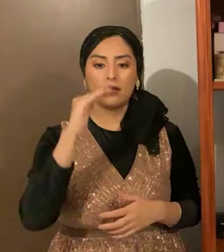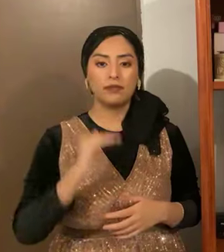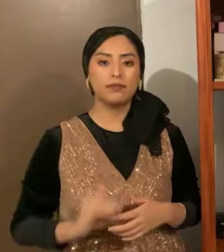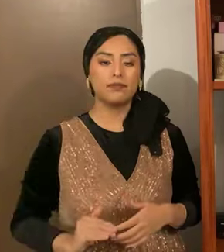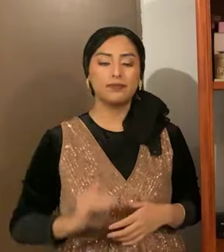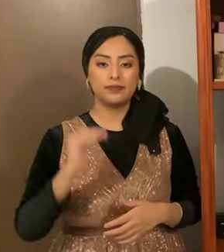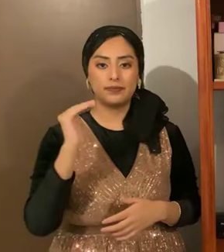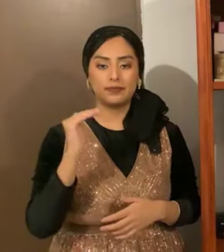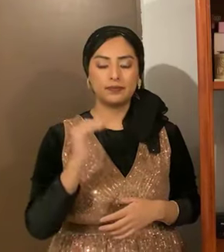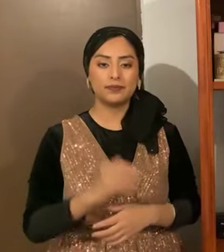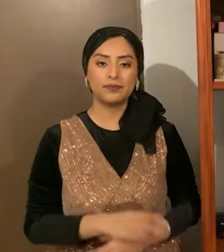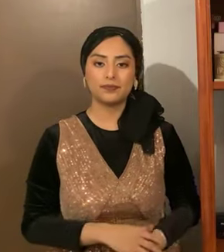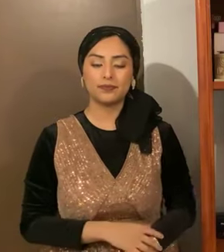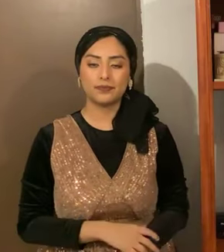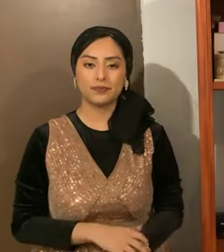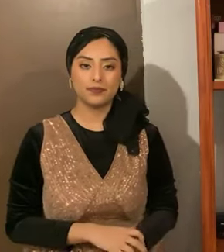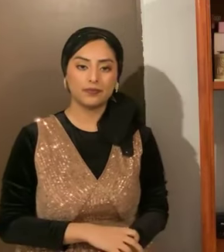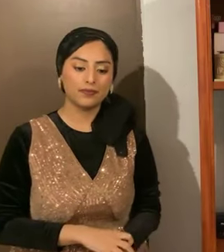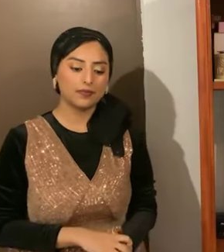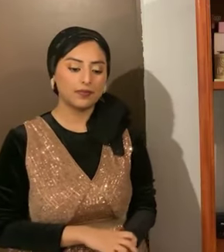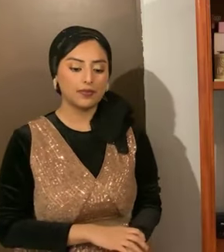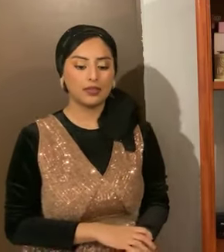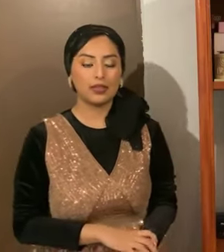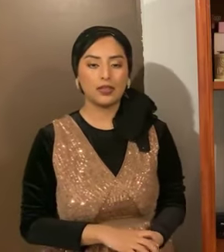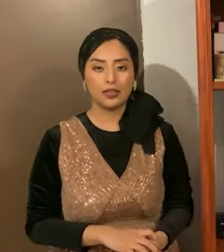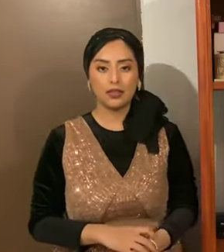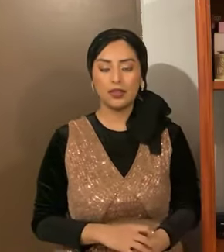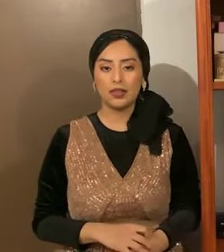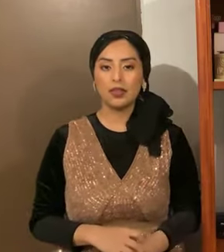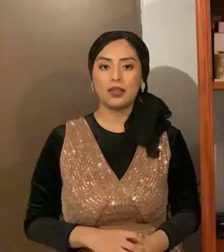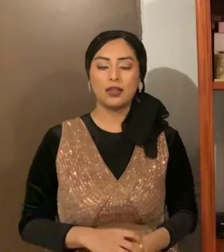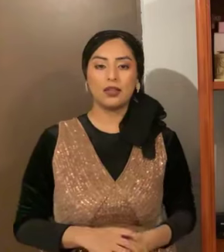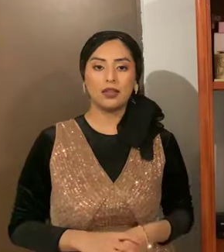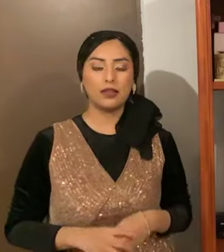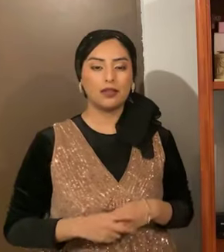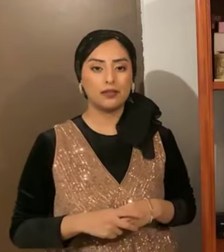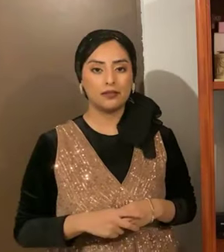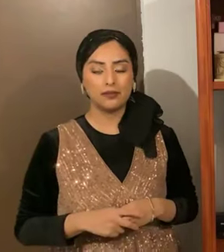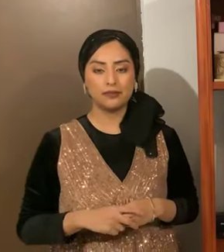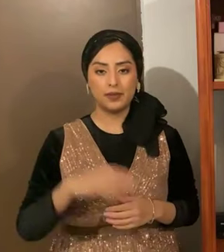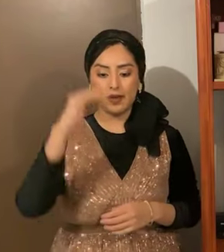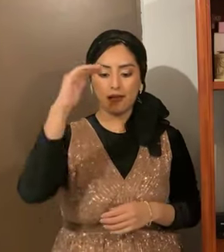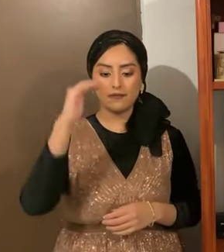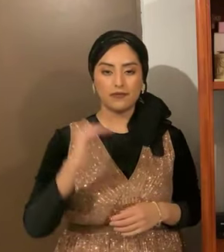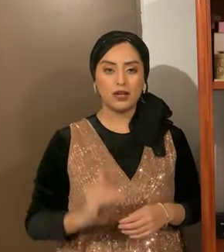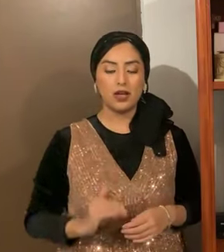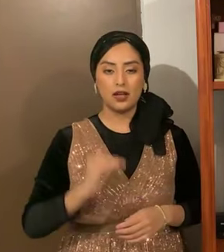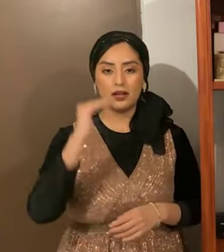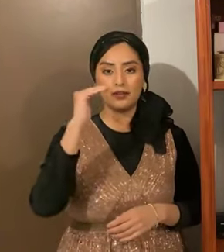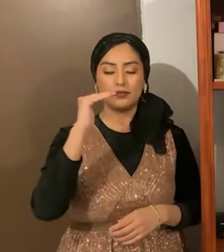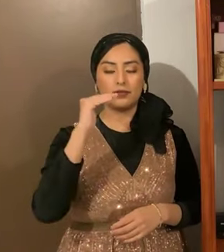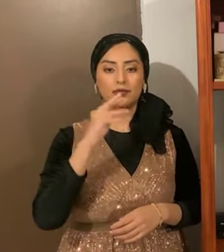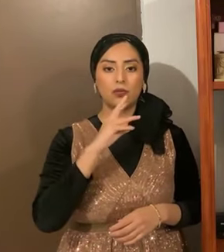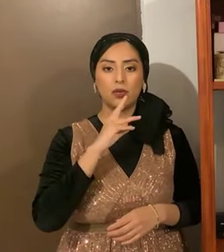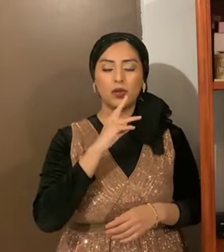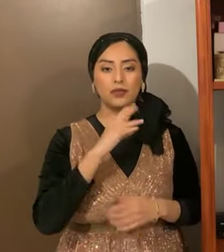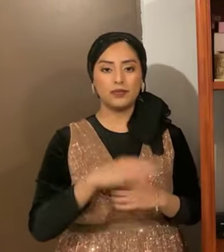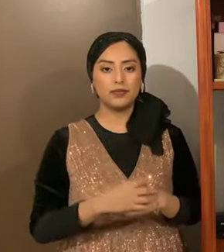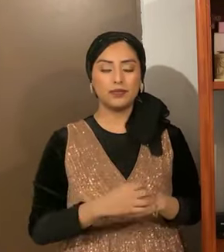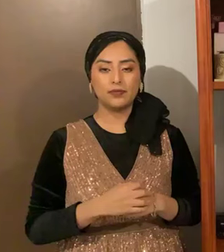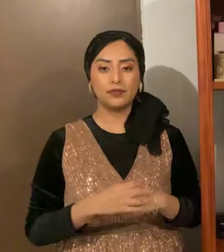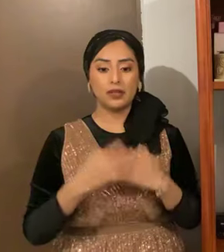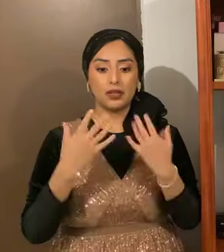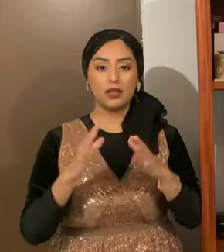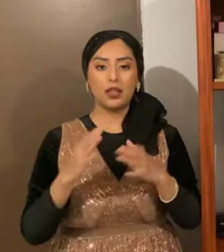agua, el Tevilá, tú lo conociste como bautismo, pero es así, Bertil, no es así, es así, ¿sí? Y